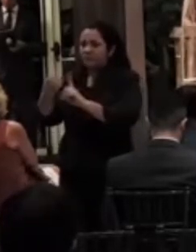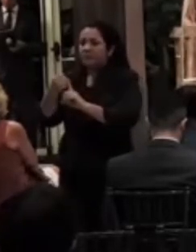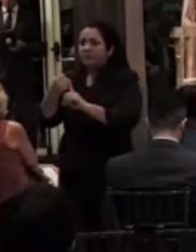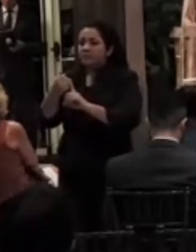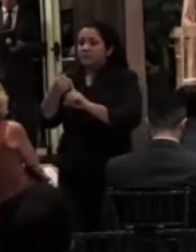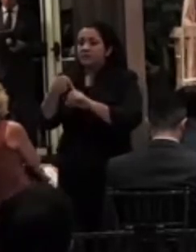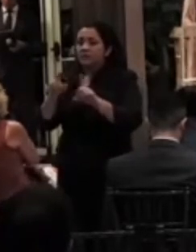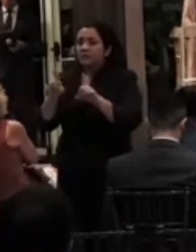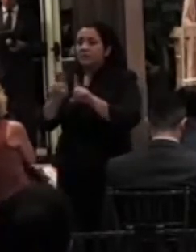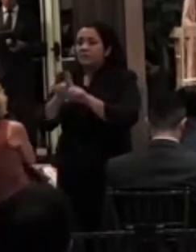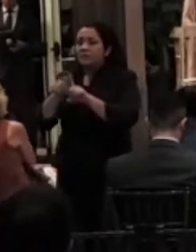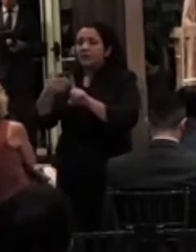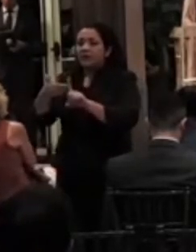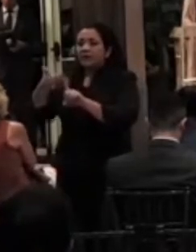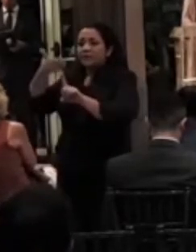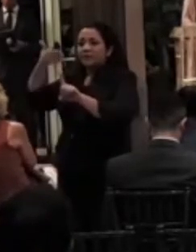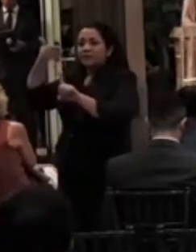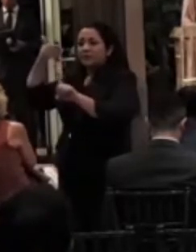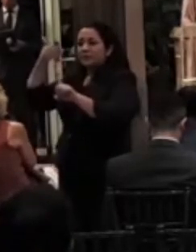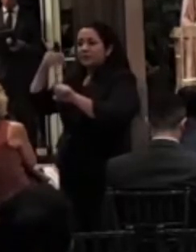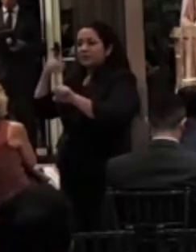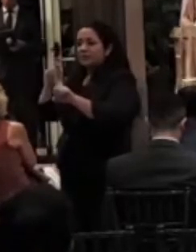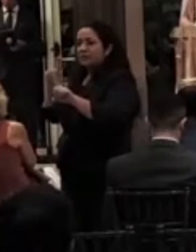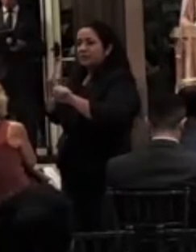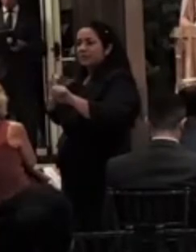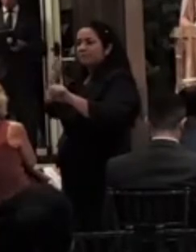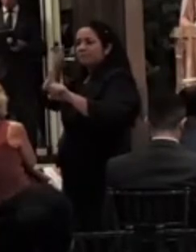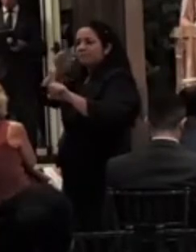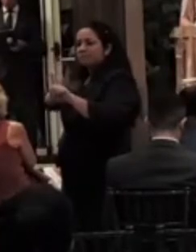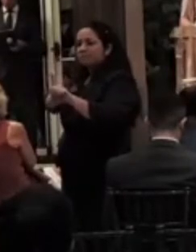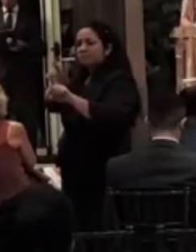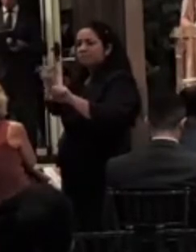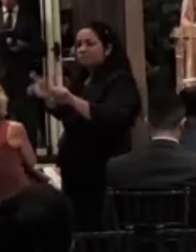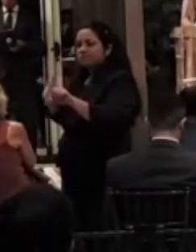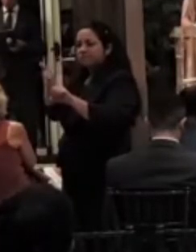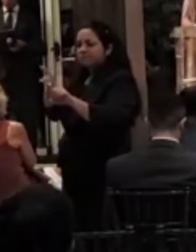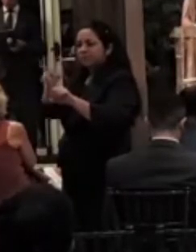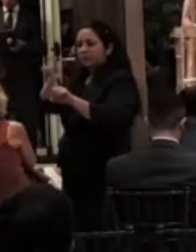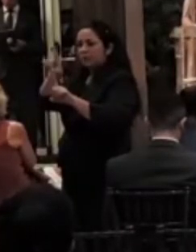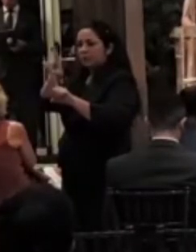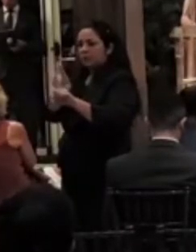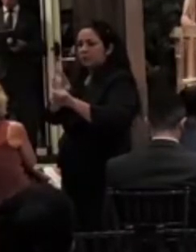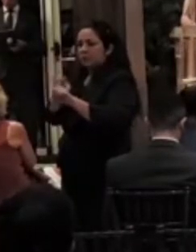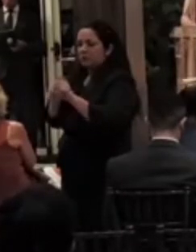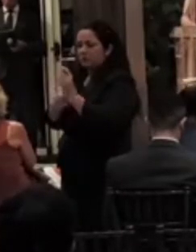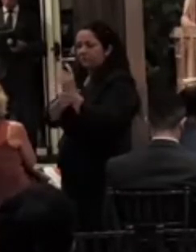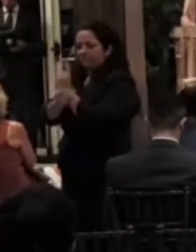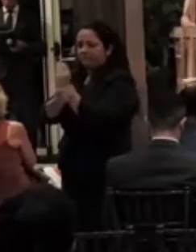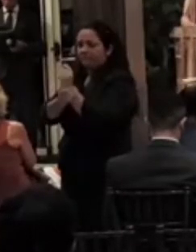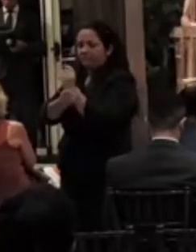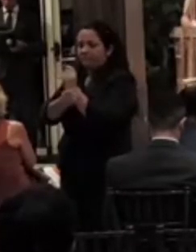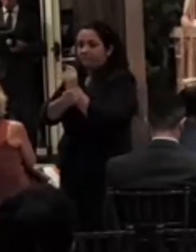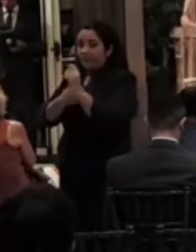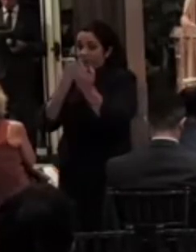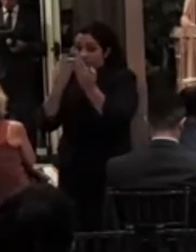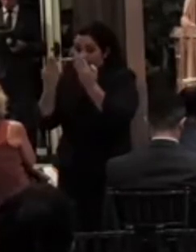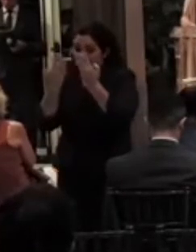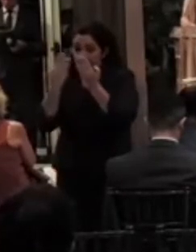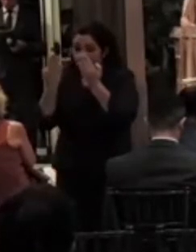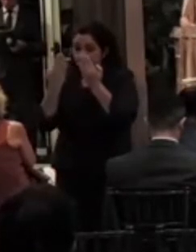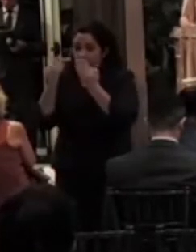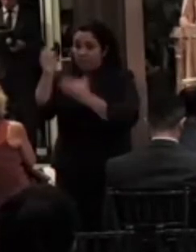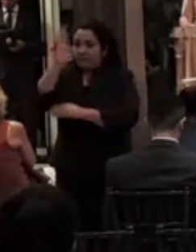tempo haviam acessado os direitos e o respeito a eles antes negados. A psicologia